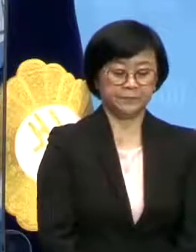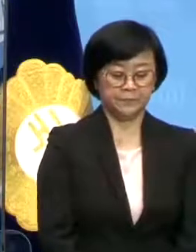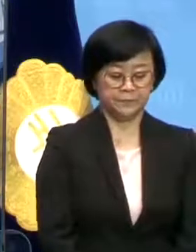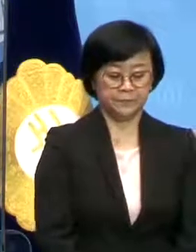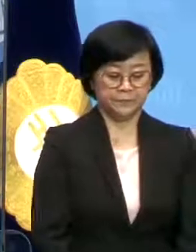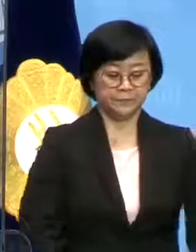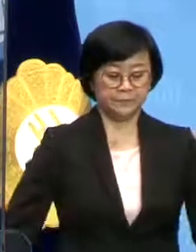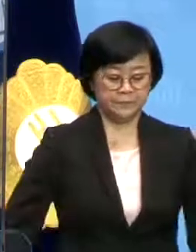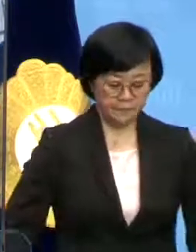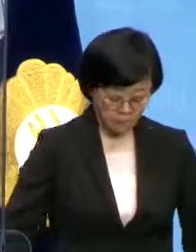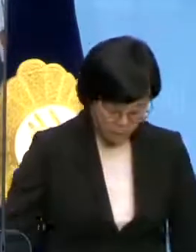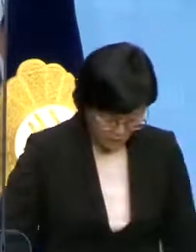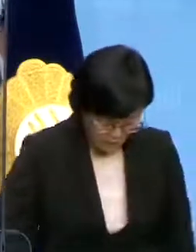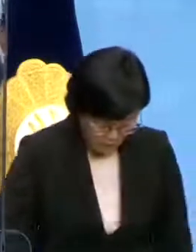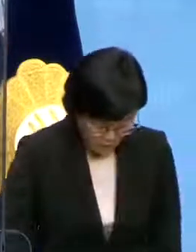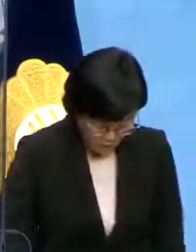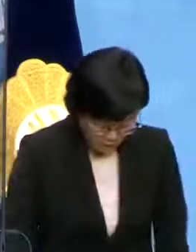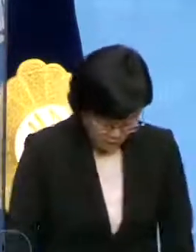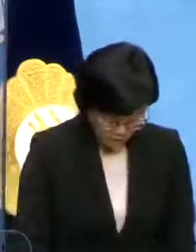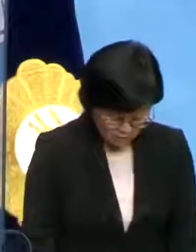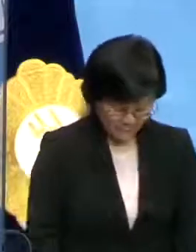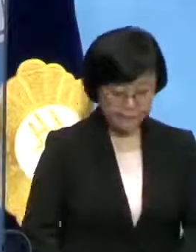아 예